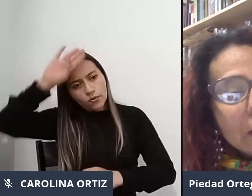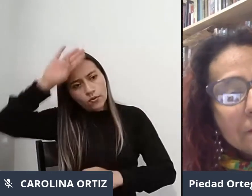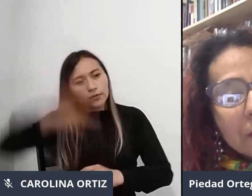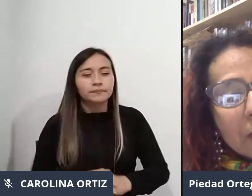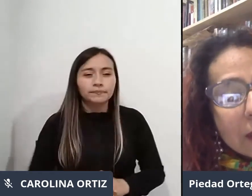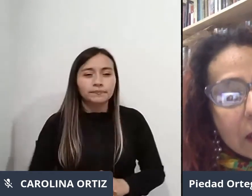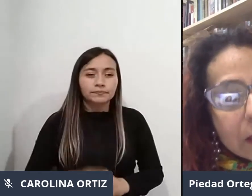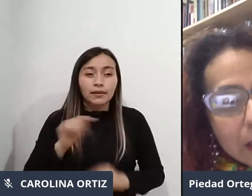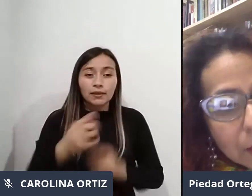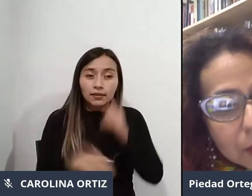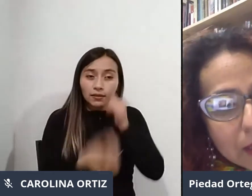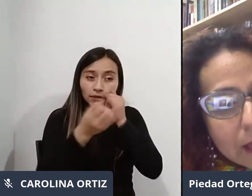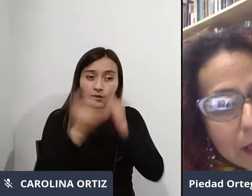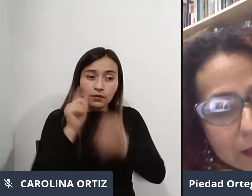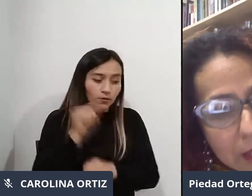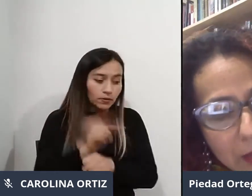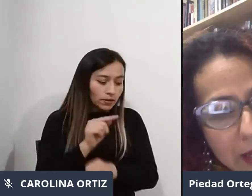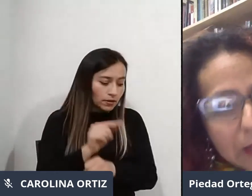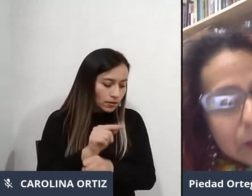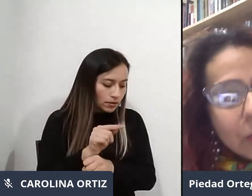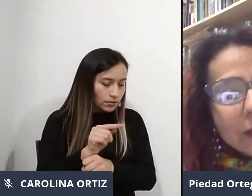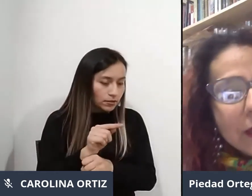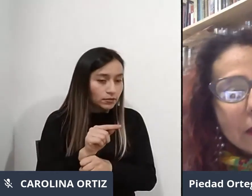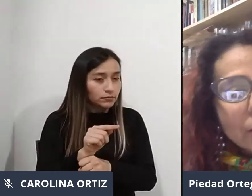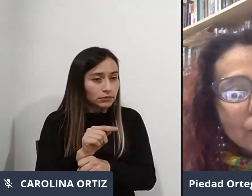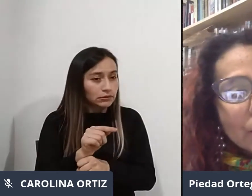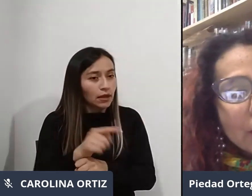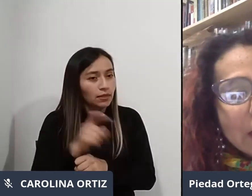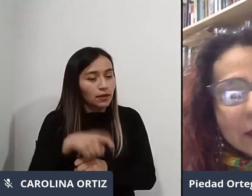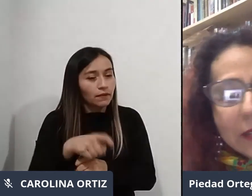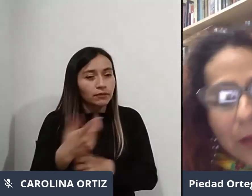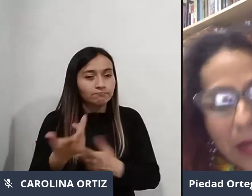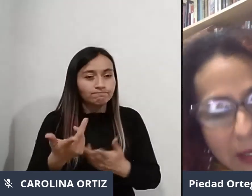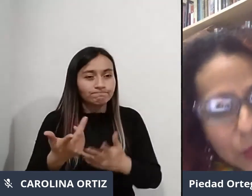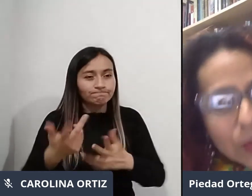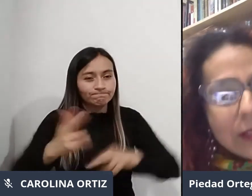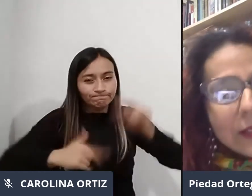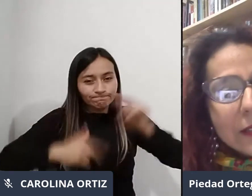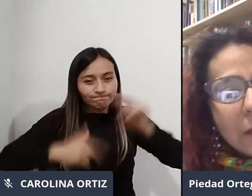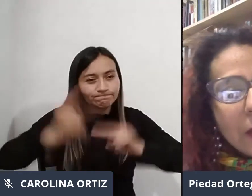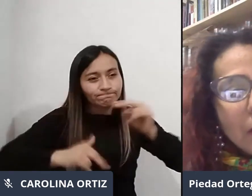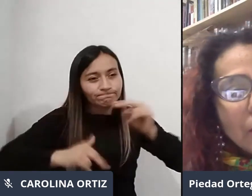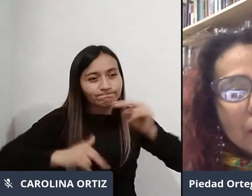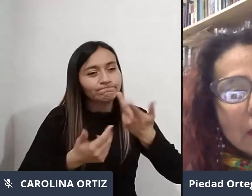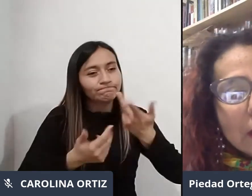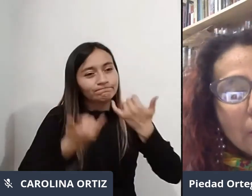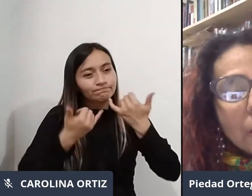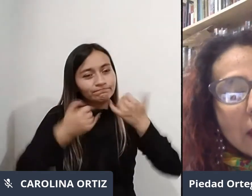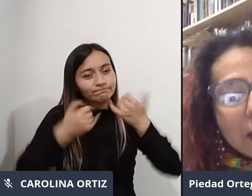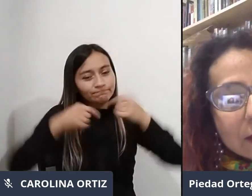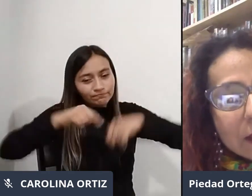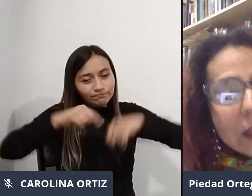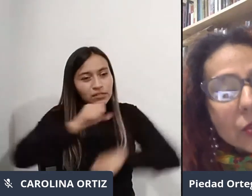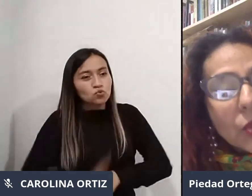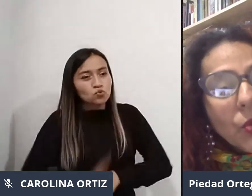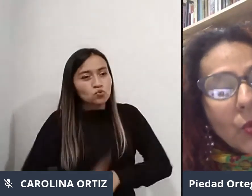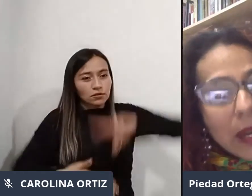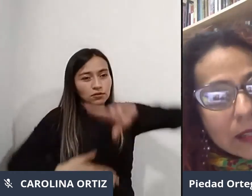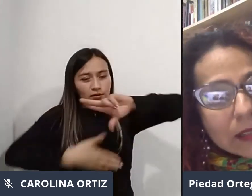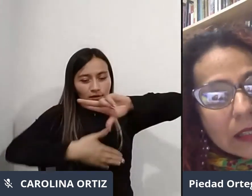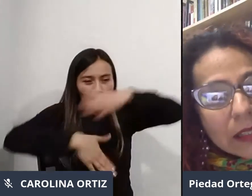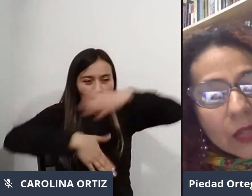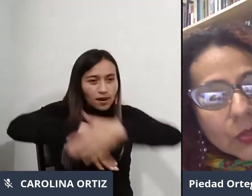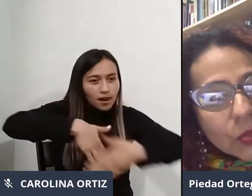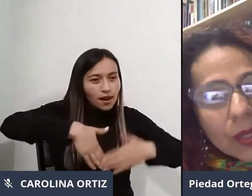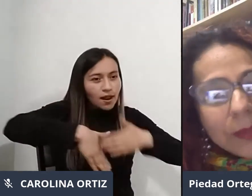crítica, tenemos que seguirla trabajando desde el sur, trabajándola desde abajo, porque es desde estos